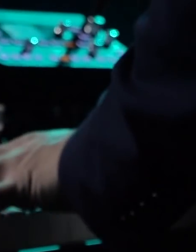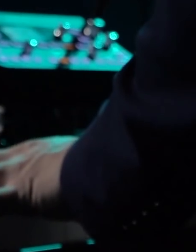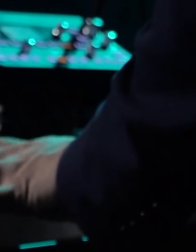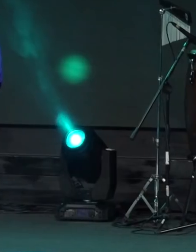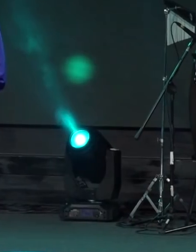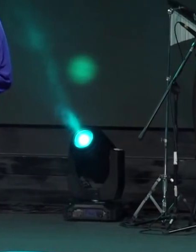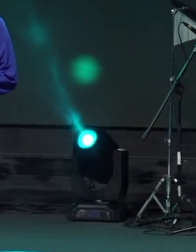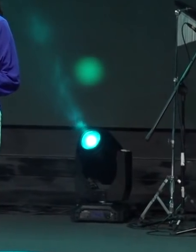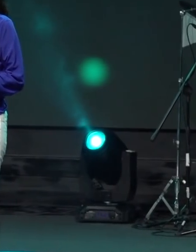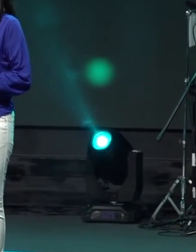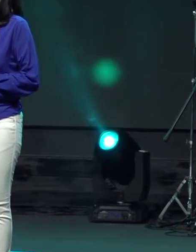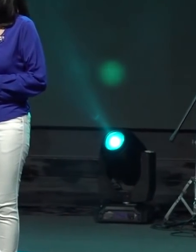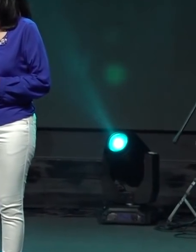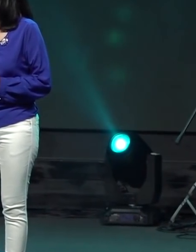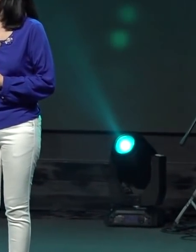Bantu diriku